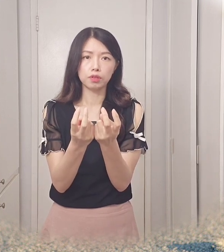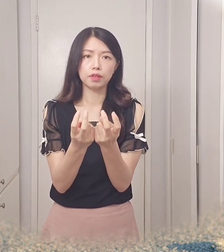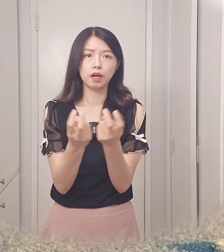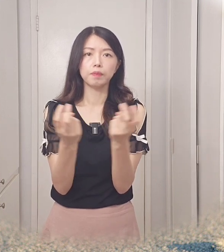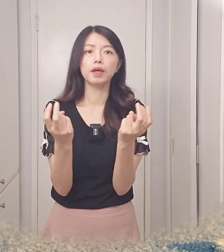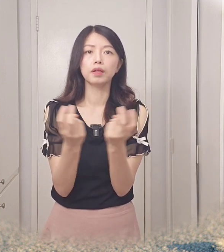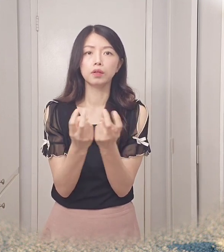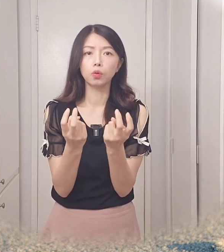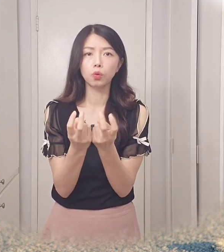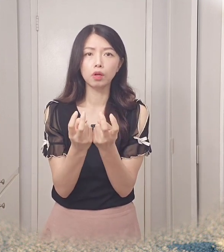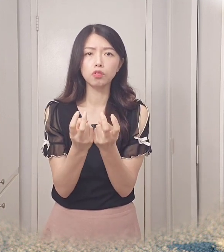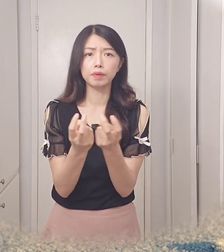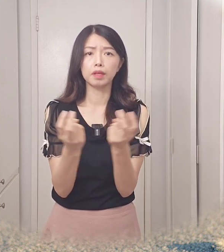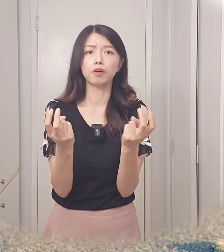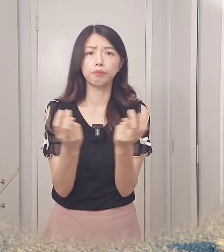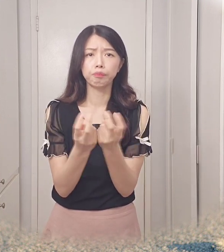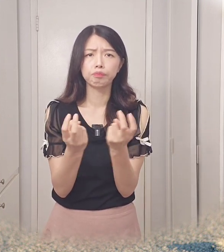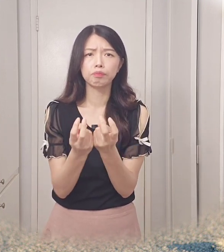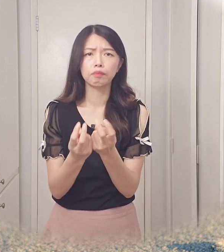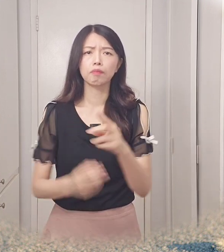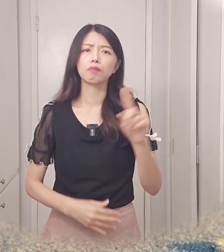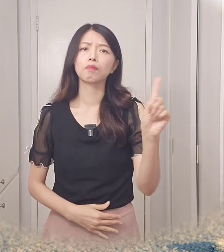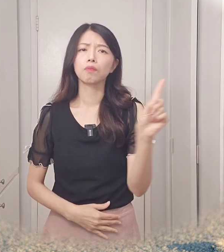구부려 주신 다음에 톡톡 쳐주시면 돼요.